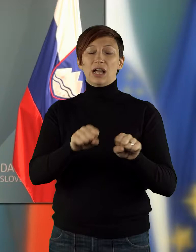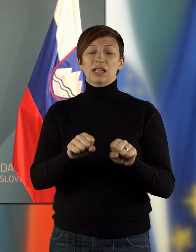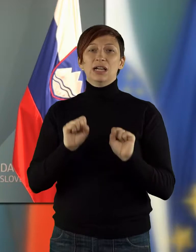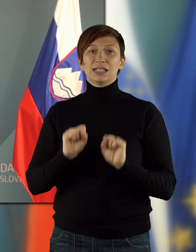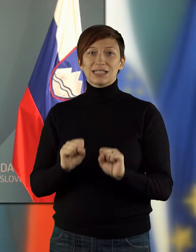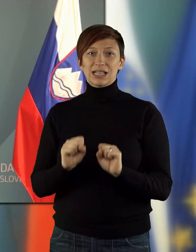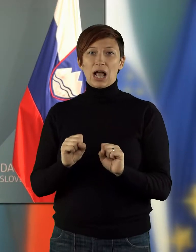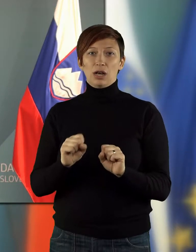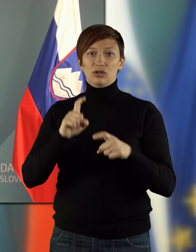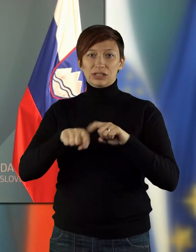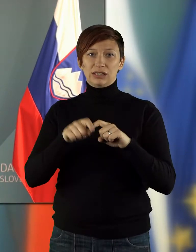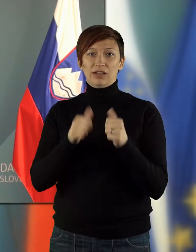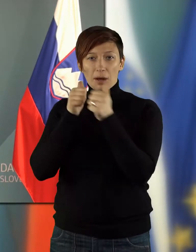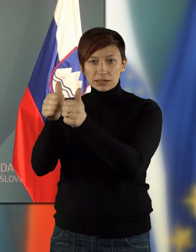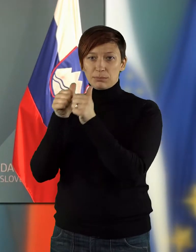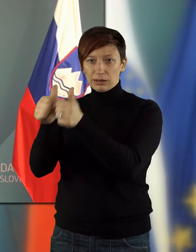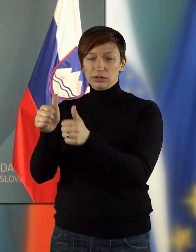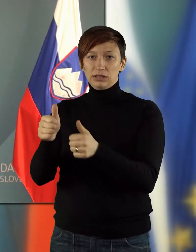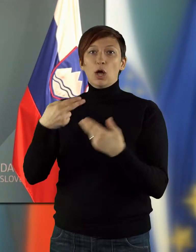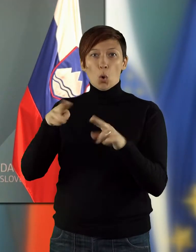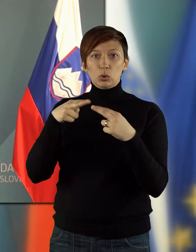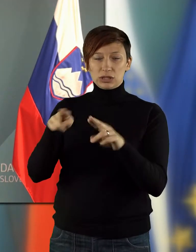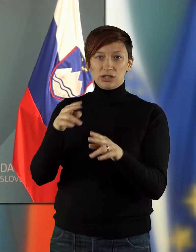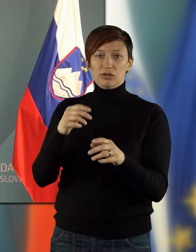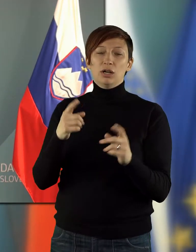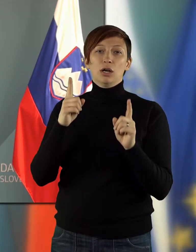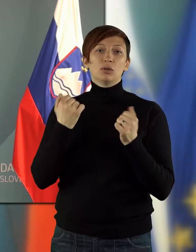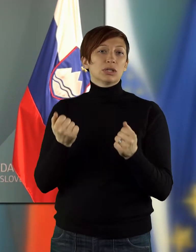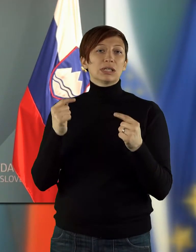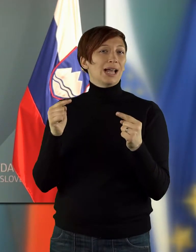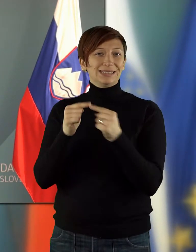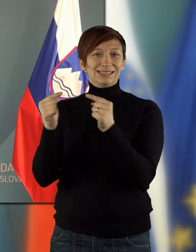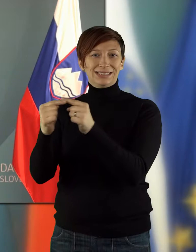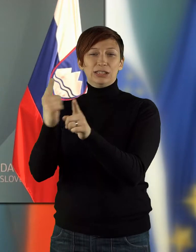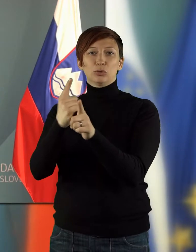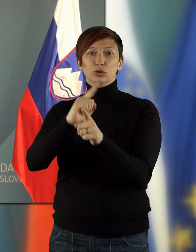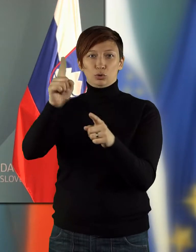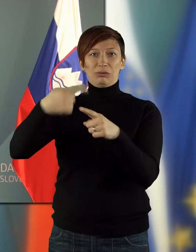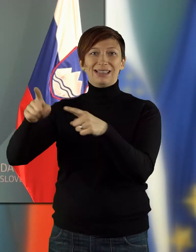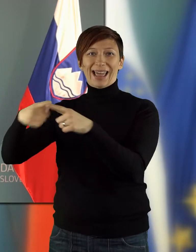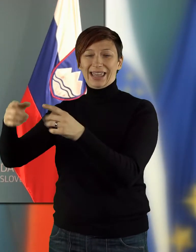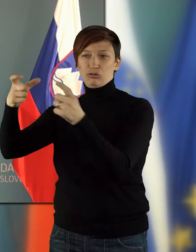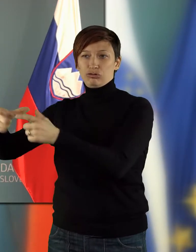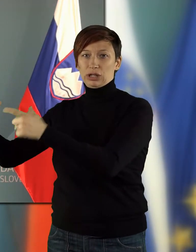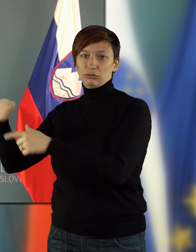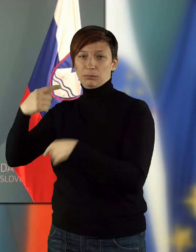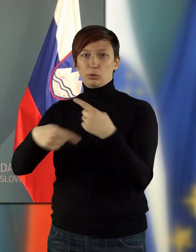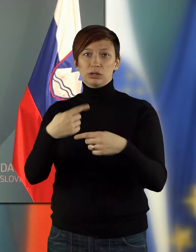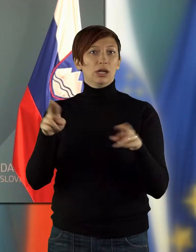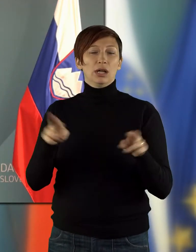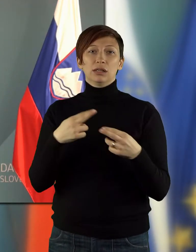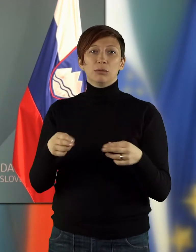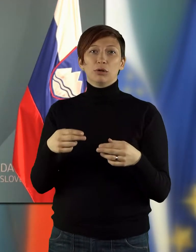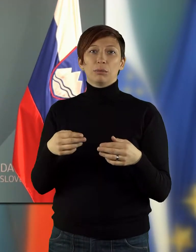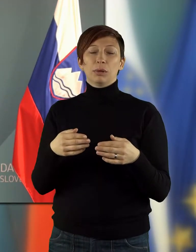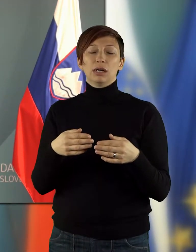vlada ves čas zadeve intenzivno spremlja, se na njih odziva, smo v stalnem stiku tudi z vsemi deležniki v tem procesu,